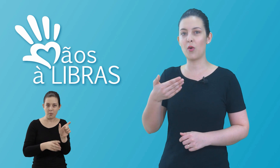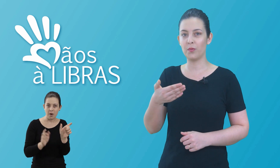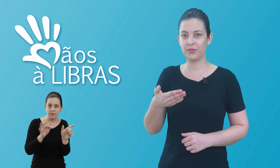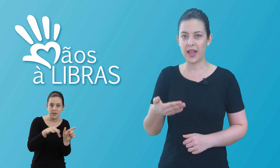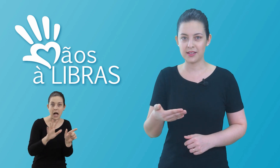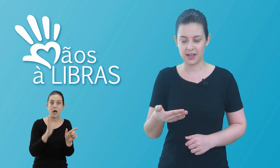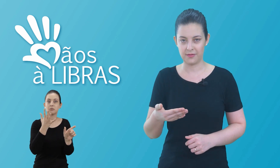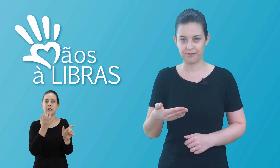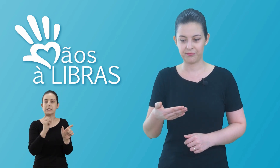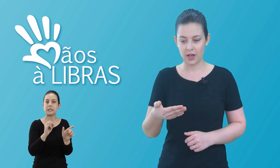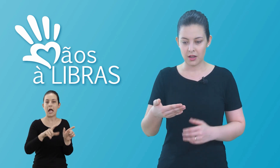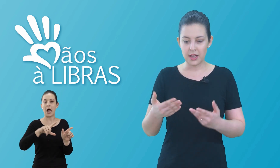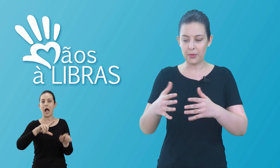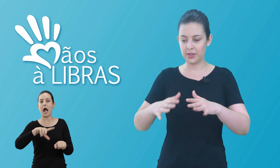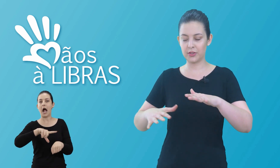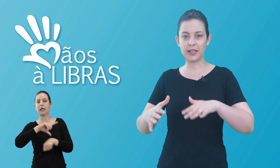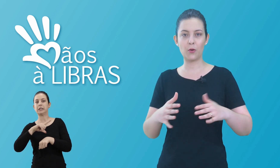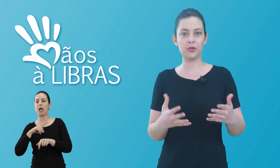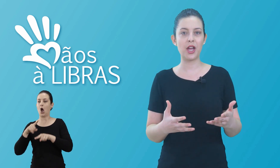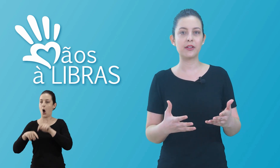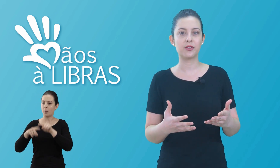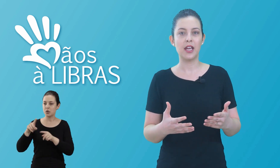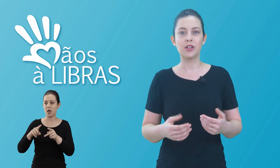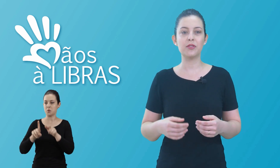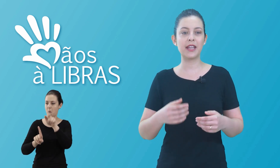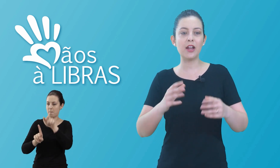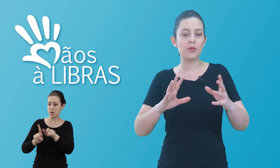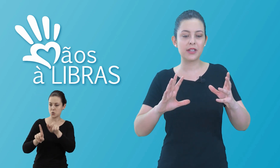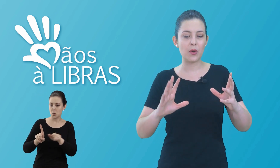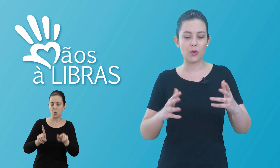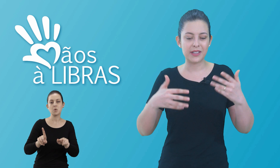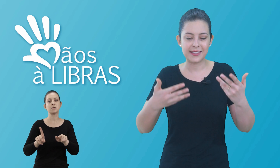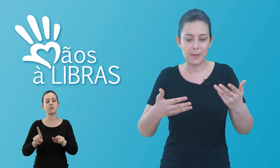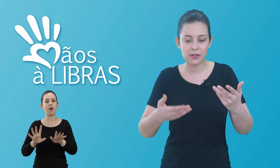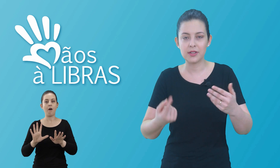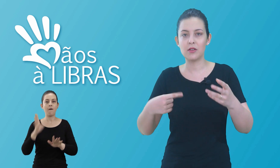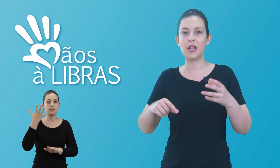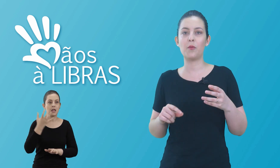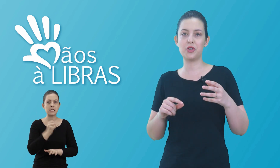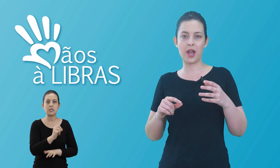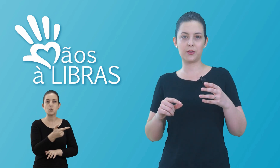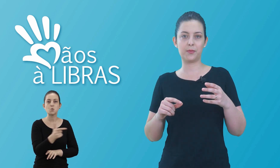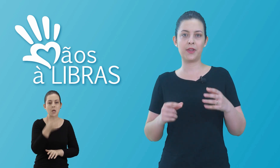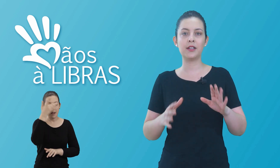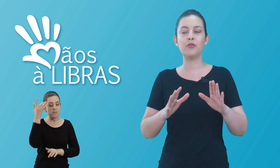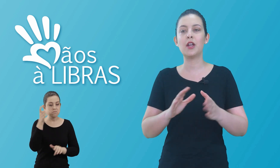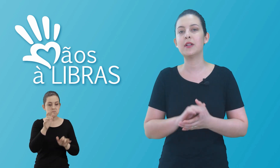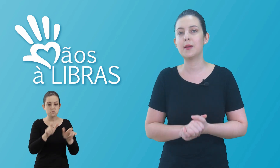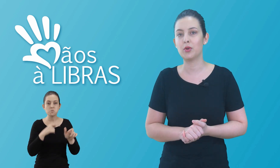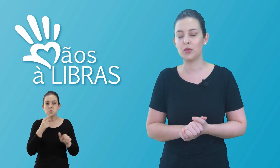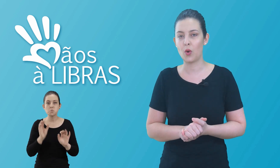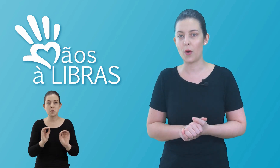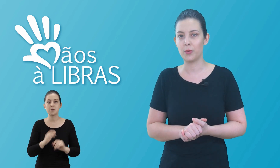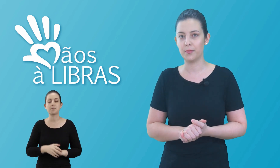só acontecem depois que você tem objetos. Então não tem como ter um acontecimento se não tem objeto, tá? Então vou